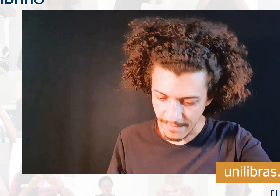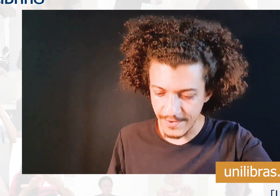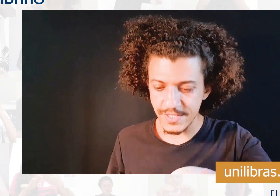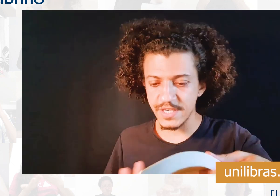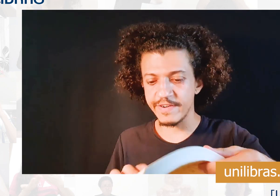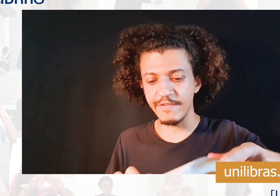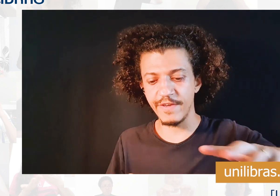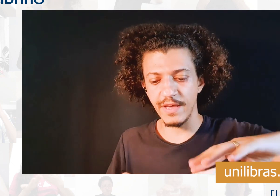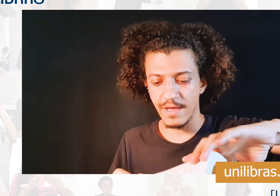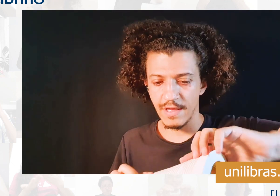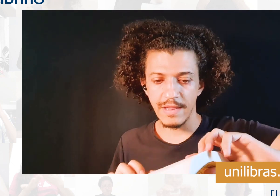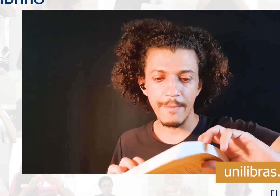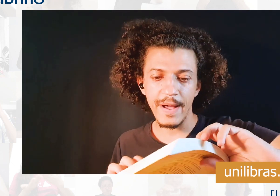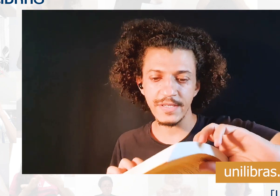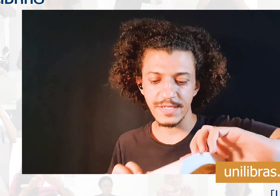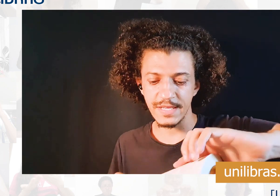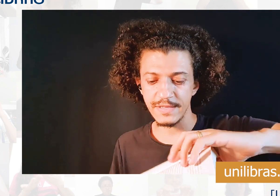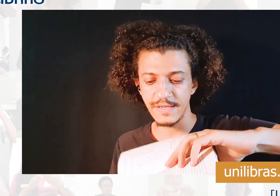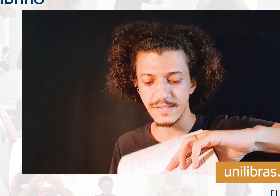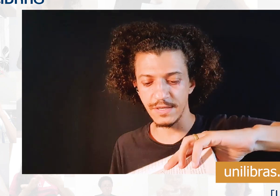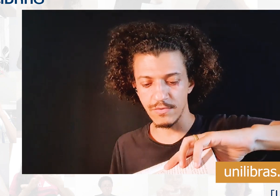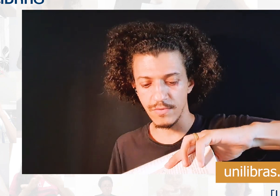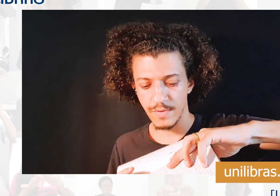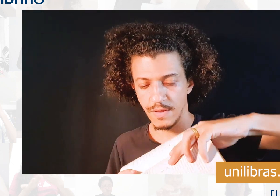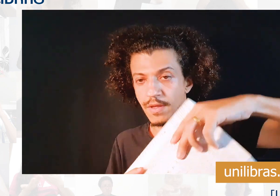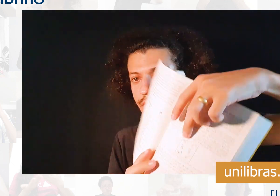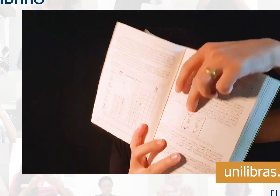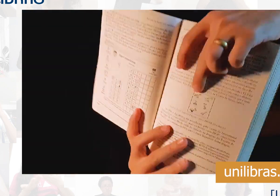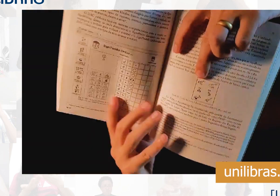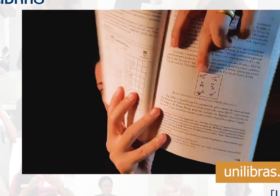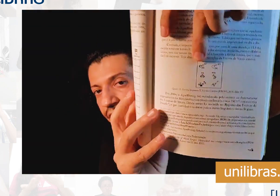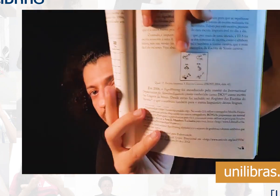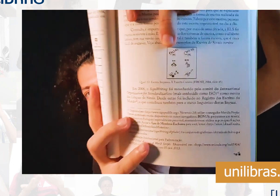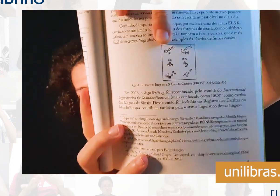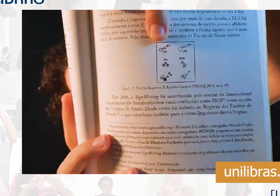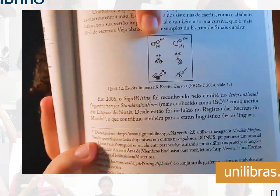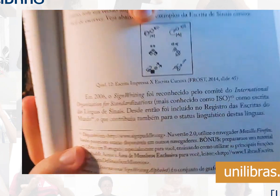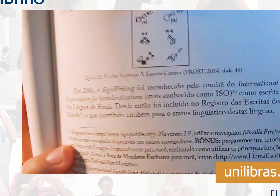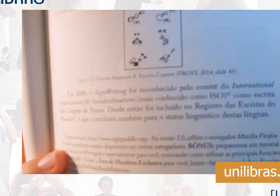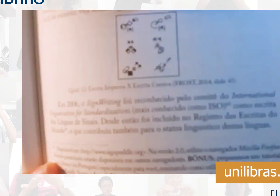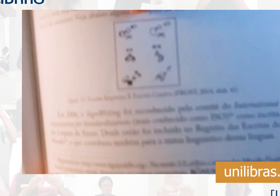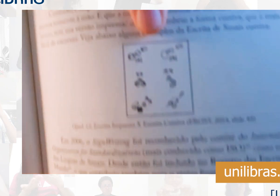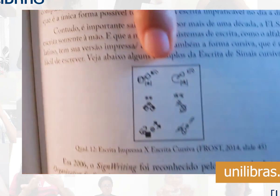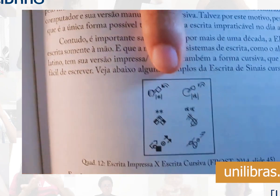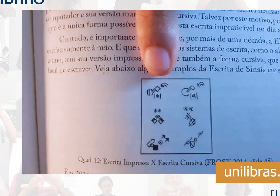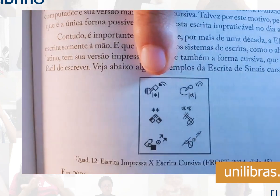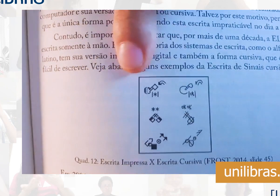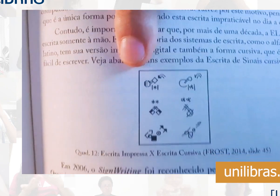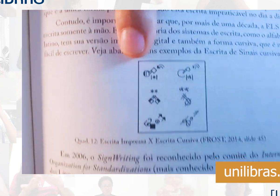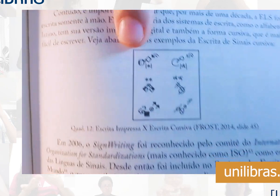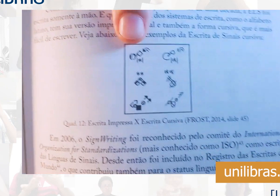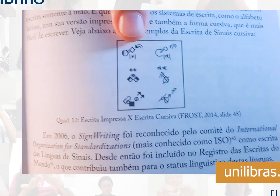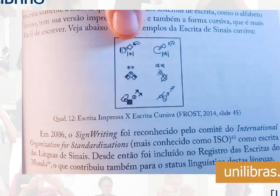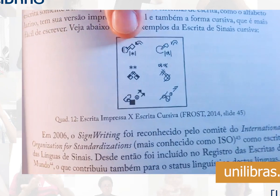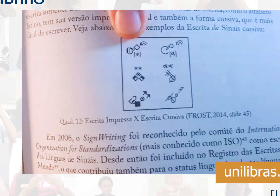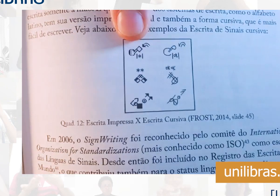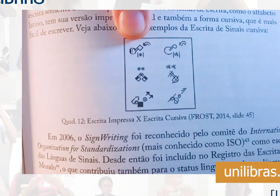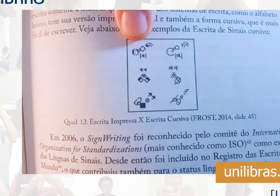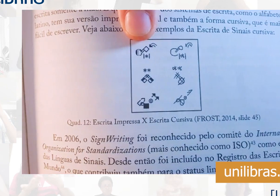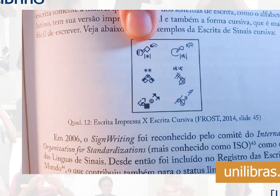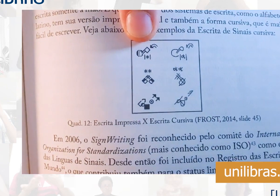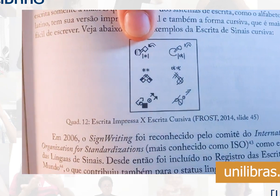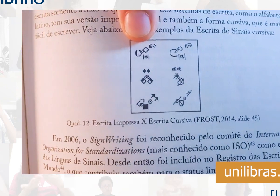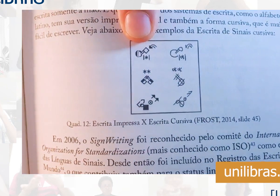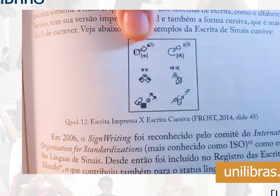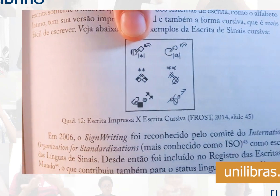Aqui você já vai ver, na página 75, você vai ver que tem alguns sinais aqui escritos